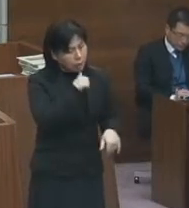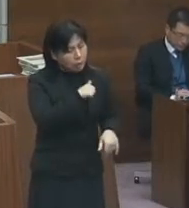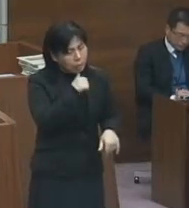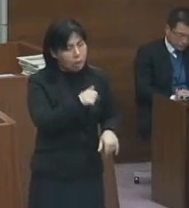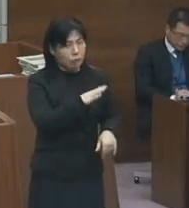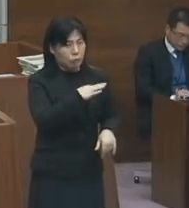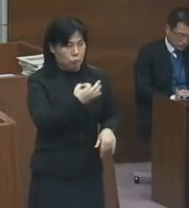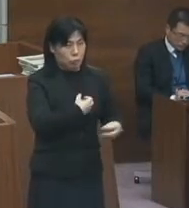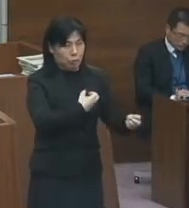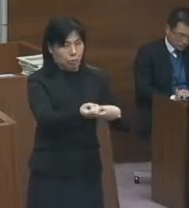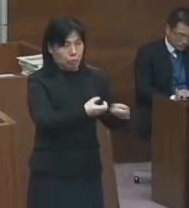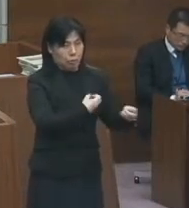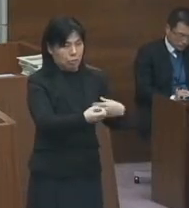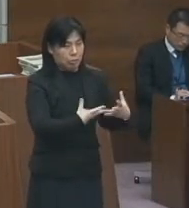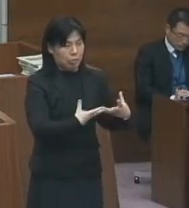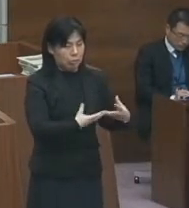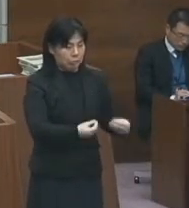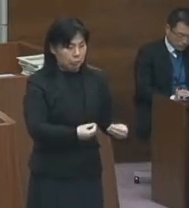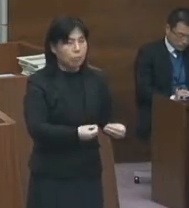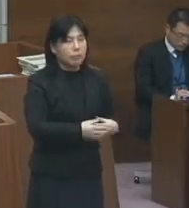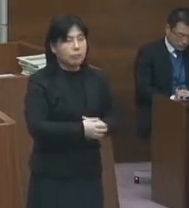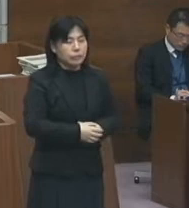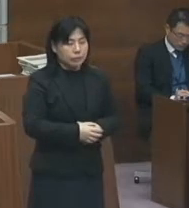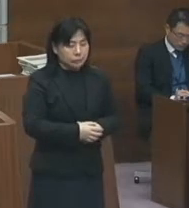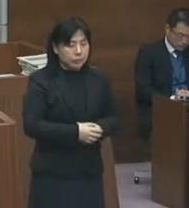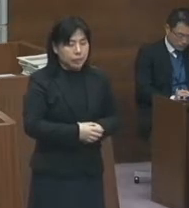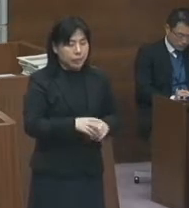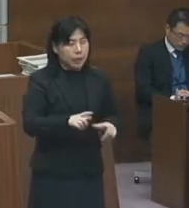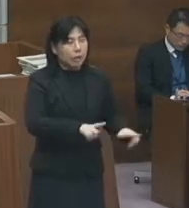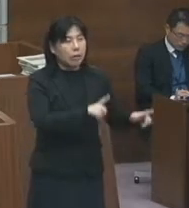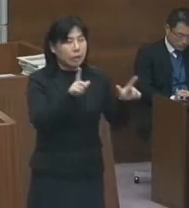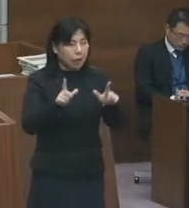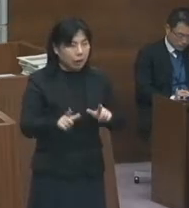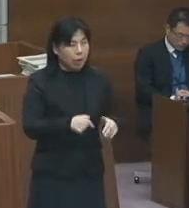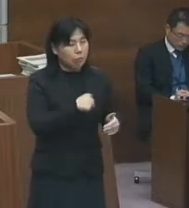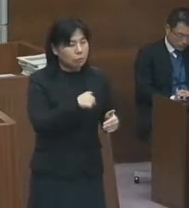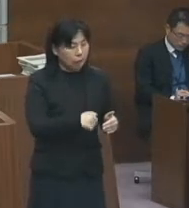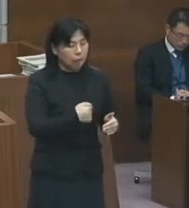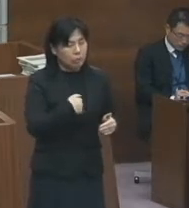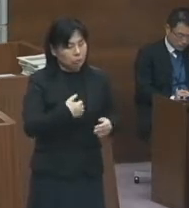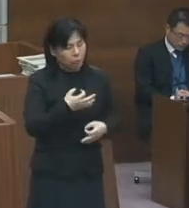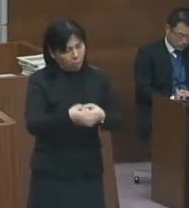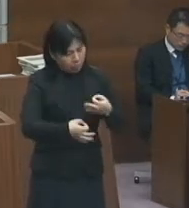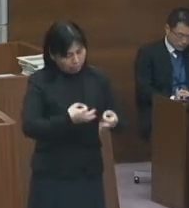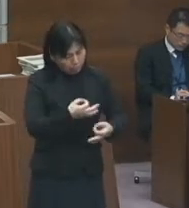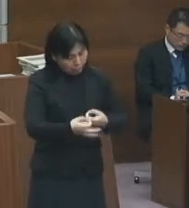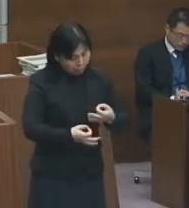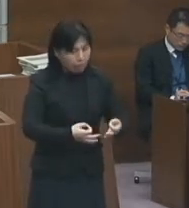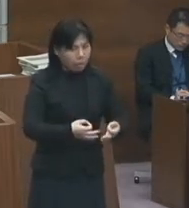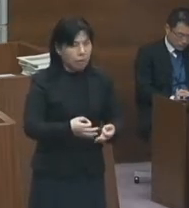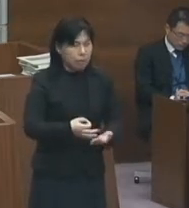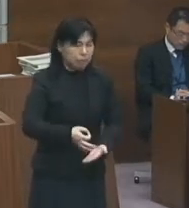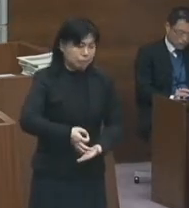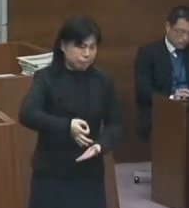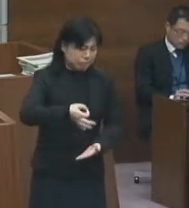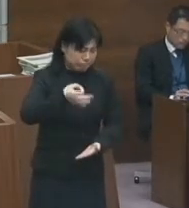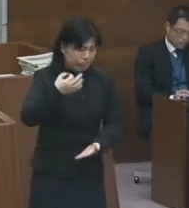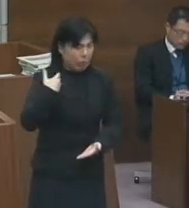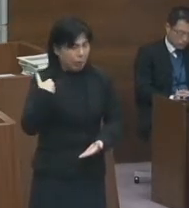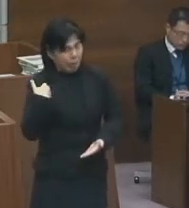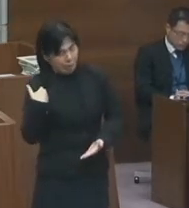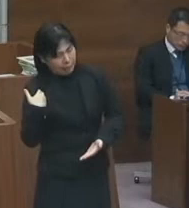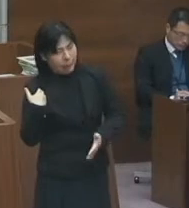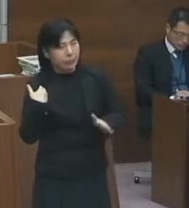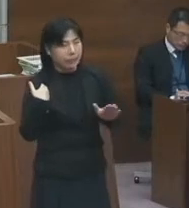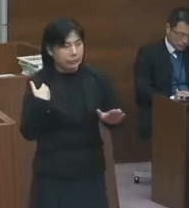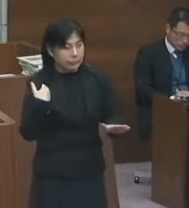せよ、高齢者が感じているのは日々の暮らしにかかる負担の大きさであり、求めているのはその軽減であ